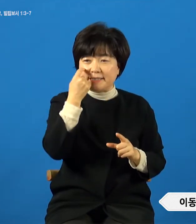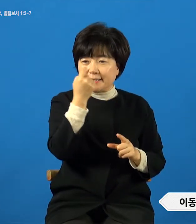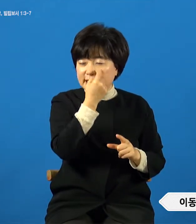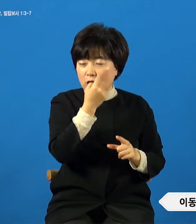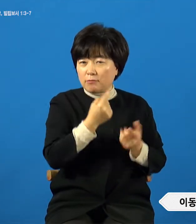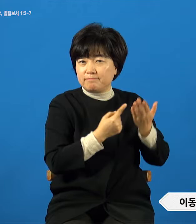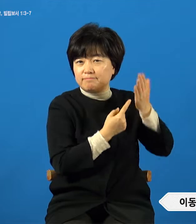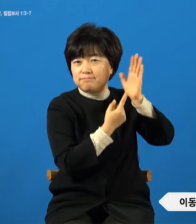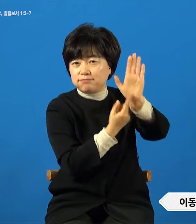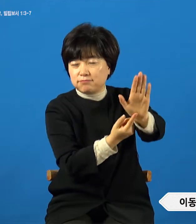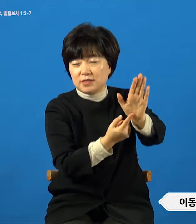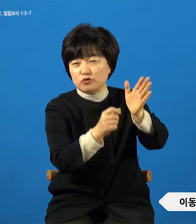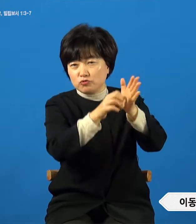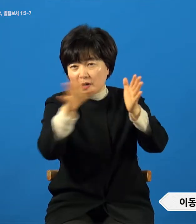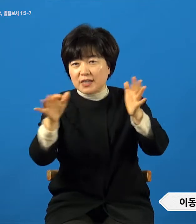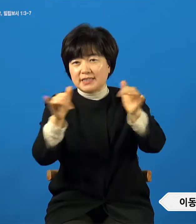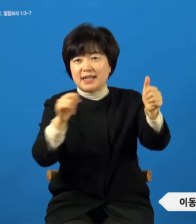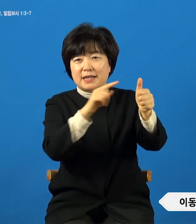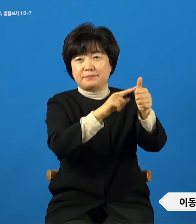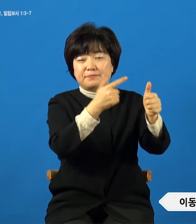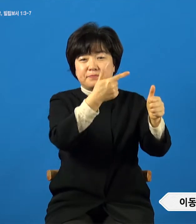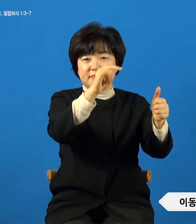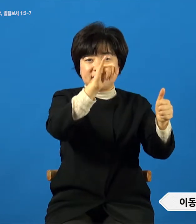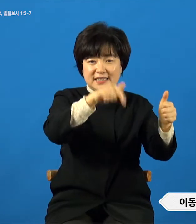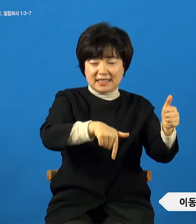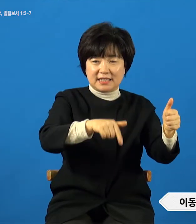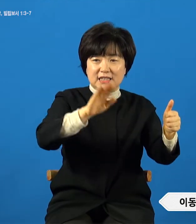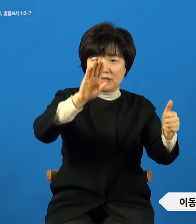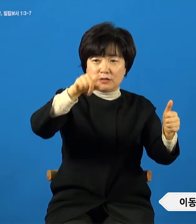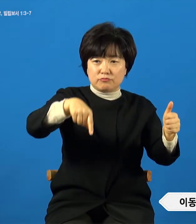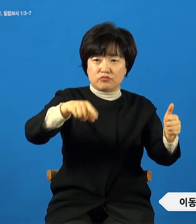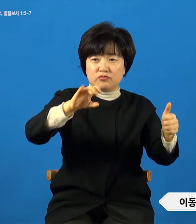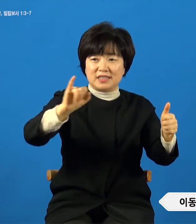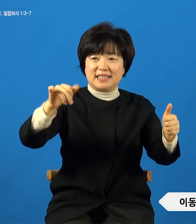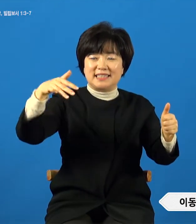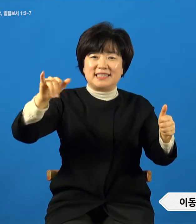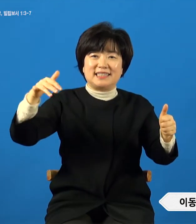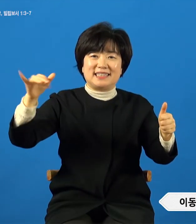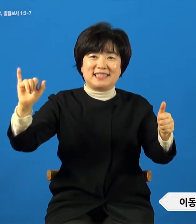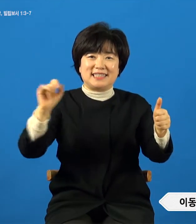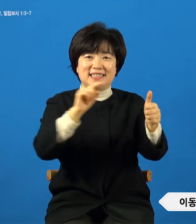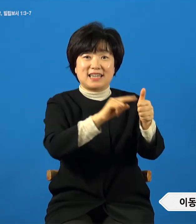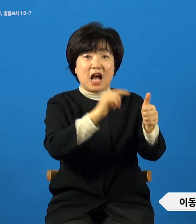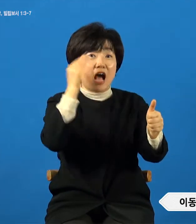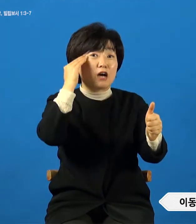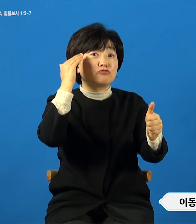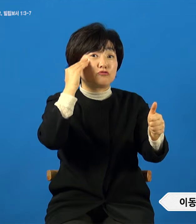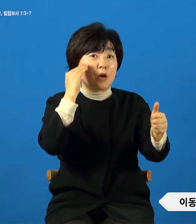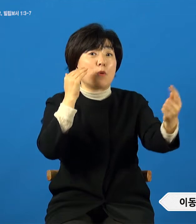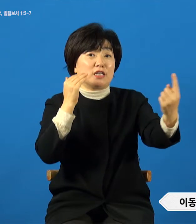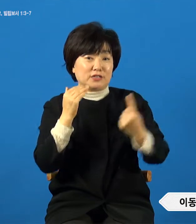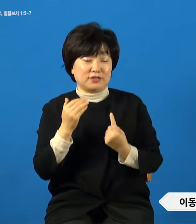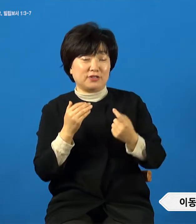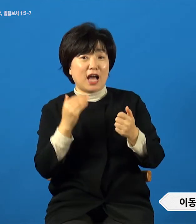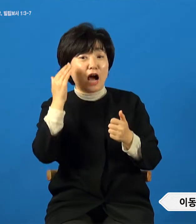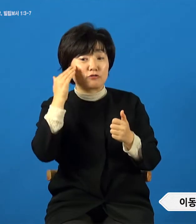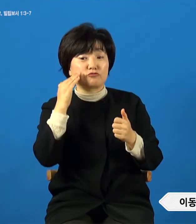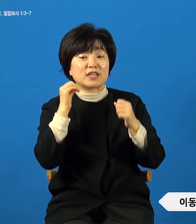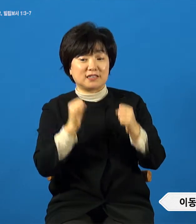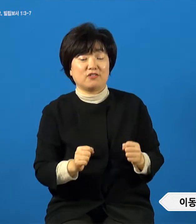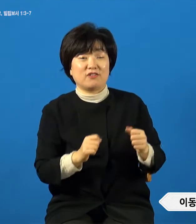있는 유명한 사람, 닉 부이치치. 네, 닉 부이치치가 또 한국에 찾아왔습니다. 지금 한국에